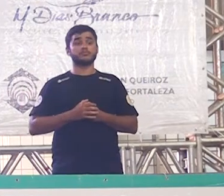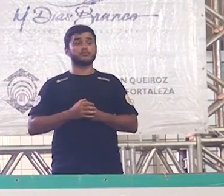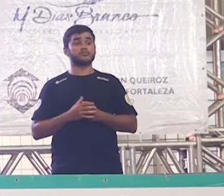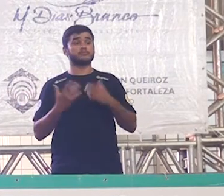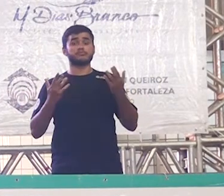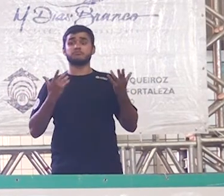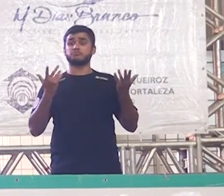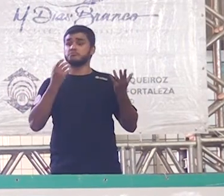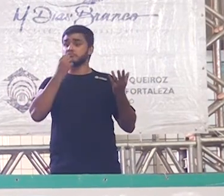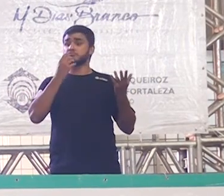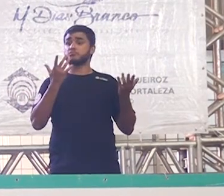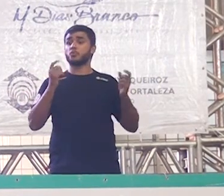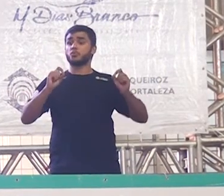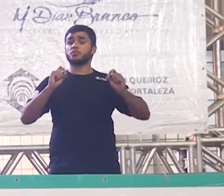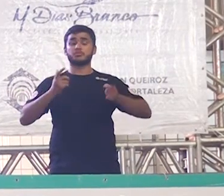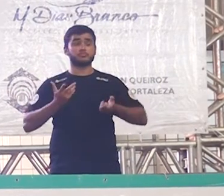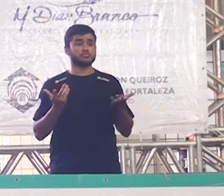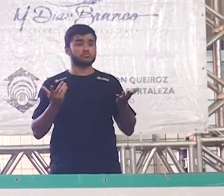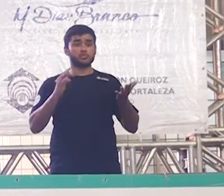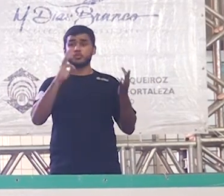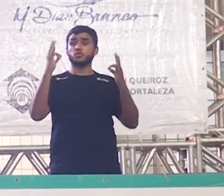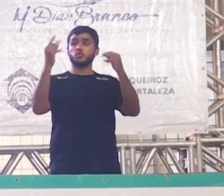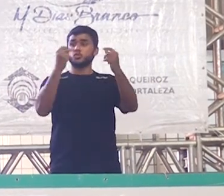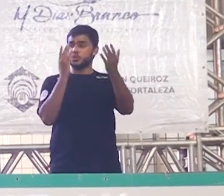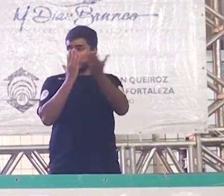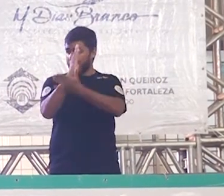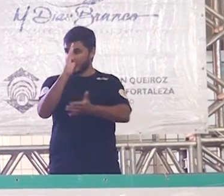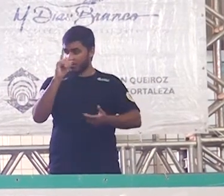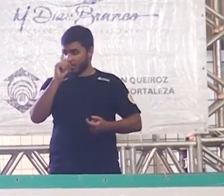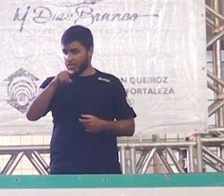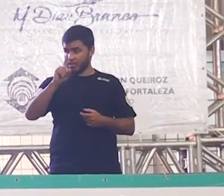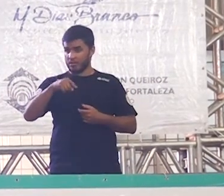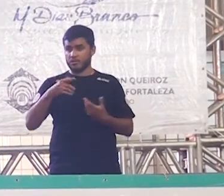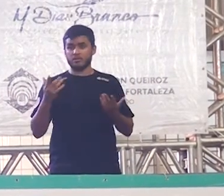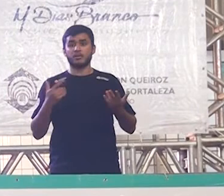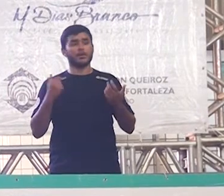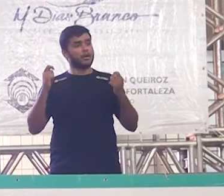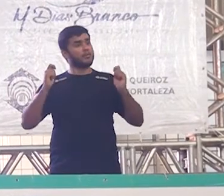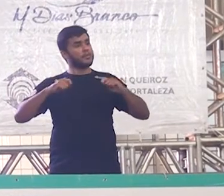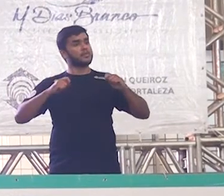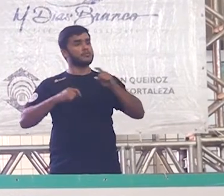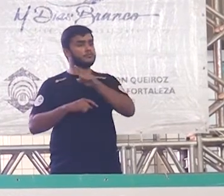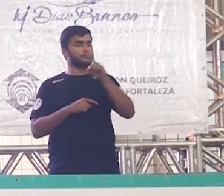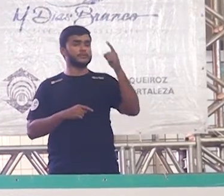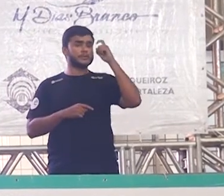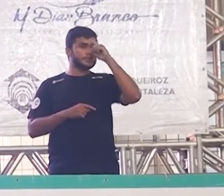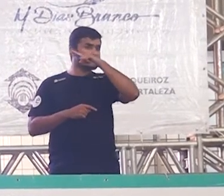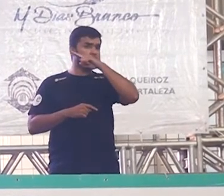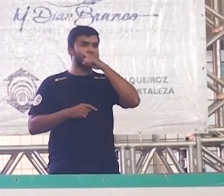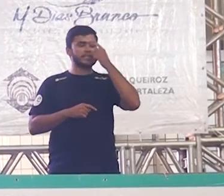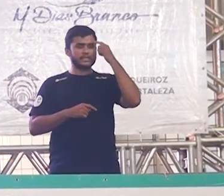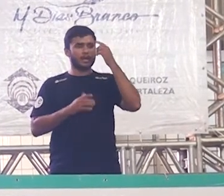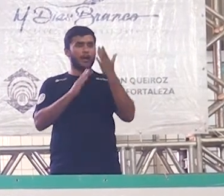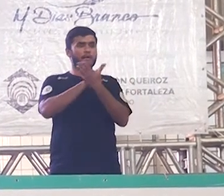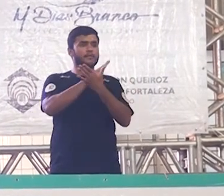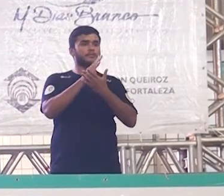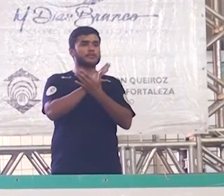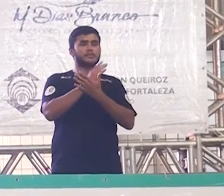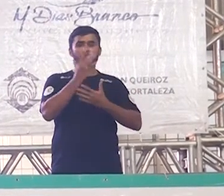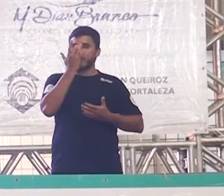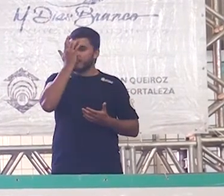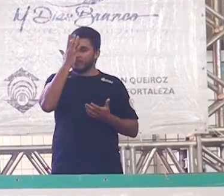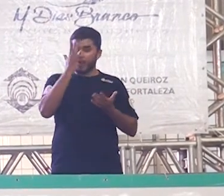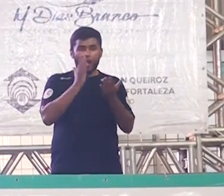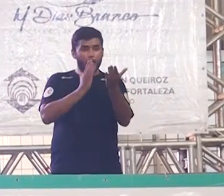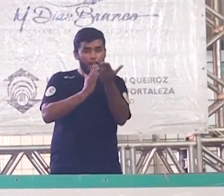ser o seu diferencial? É melhor que venha aquelas questões mais difíceis que você acerta e os outros não. Pensa bem, você